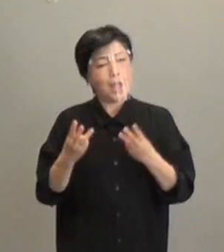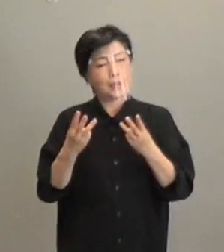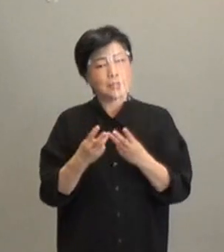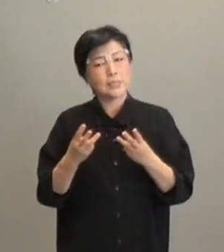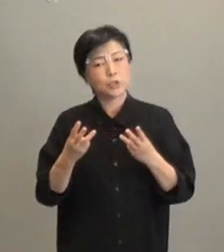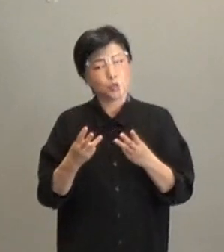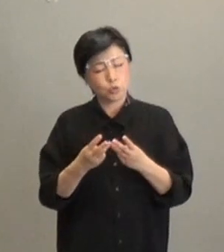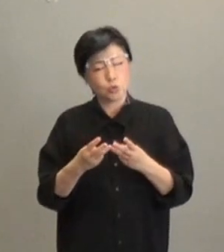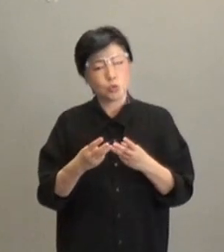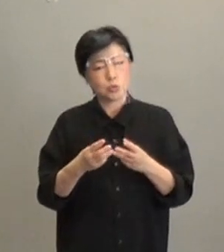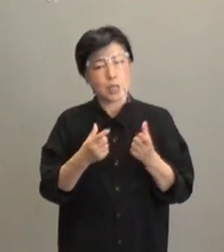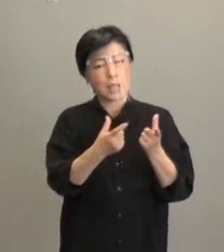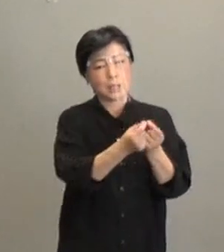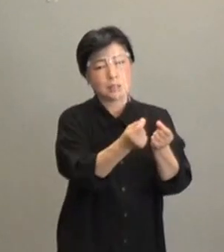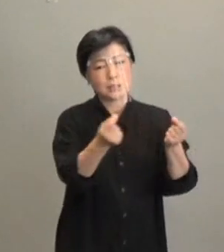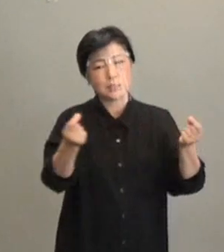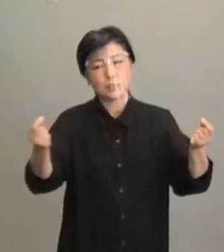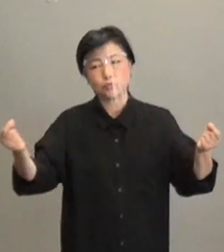に、